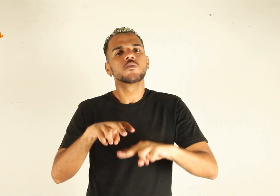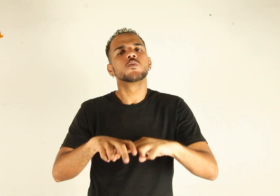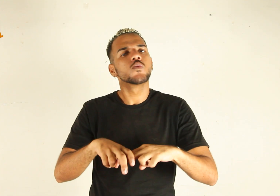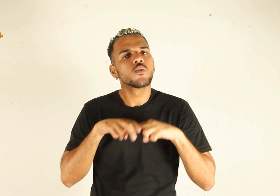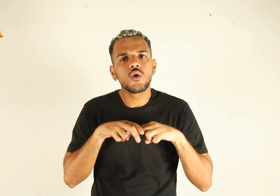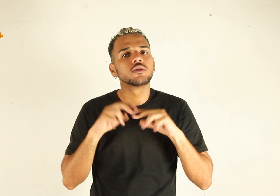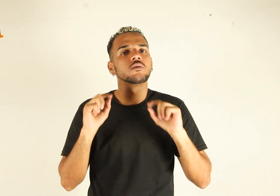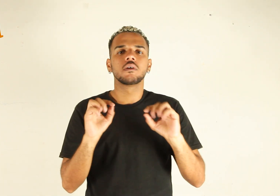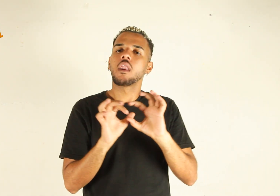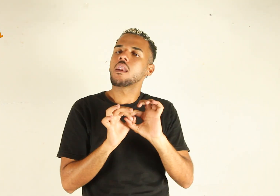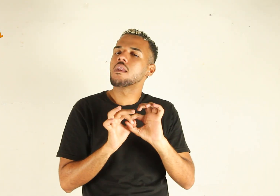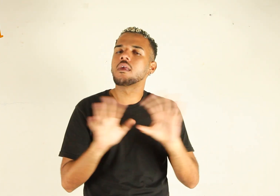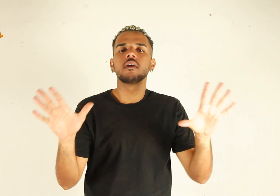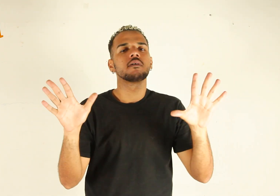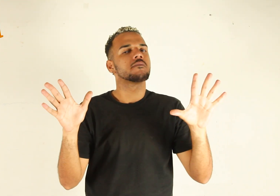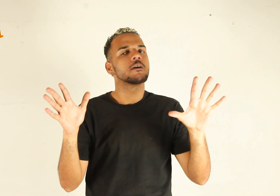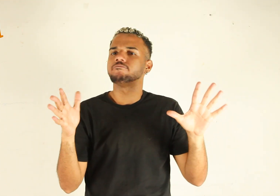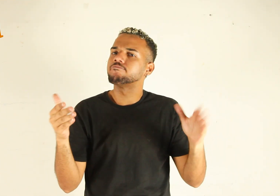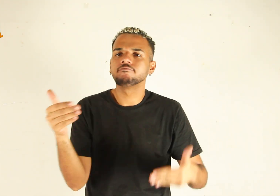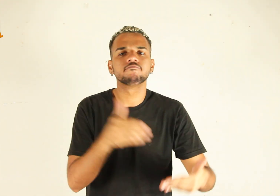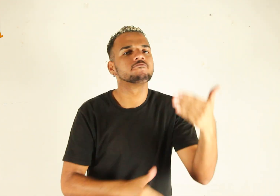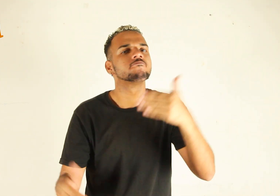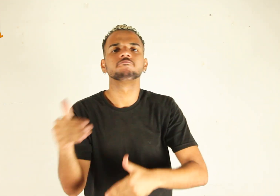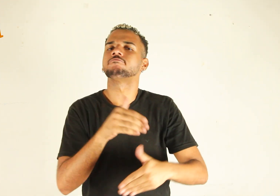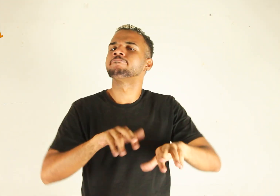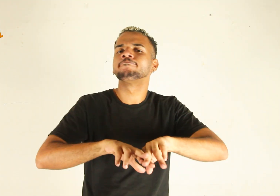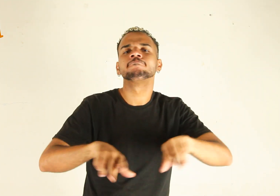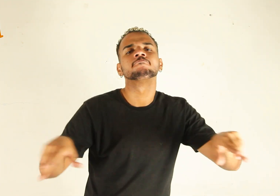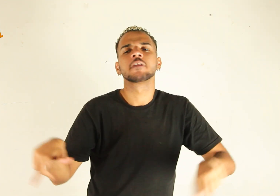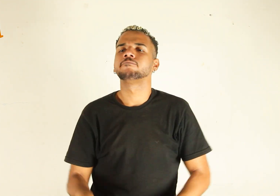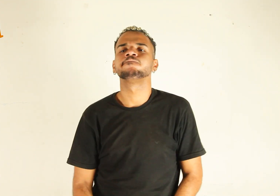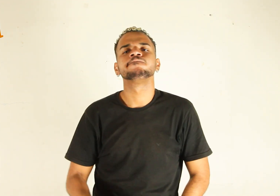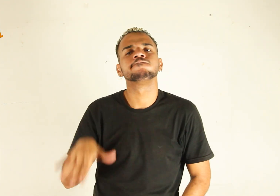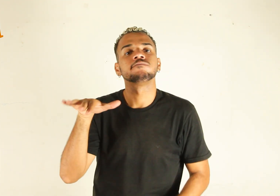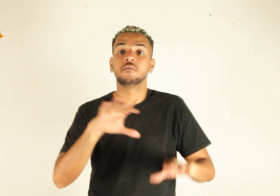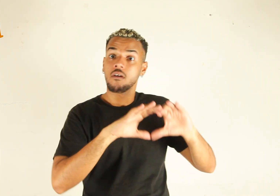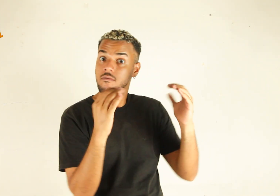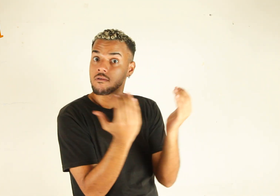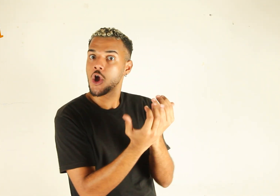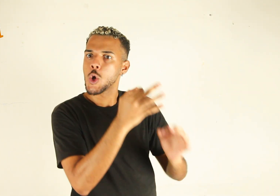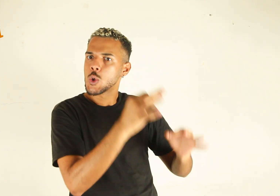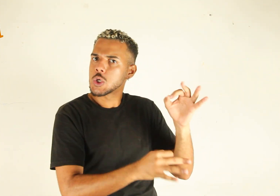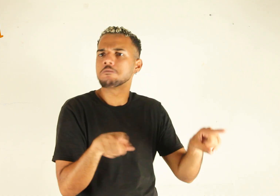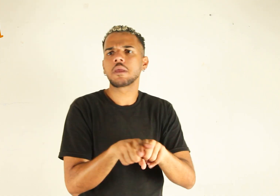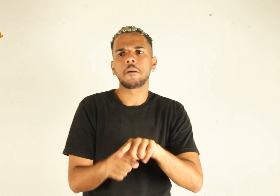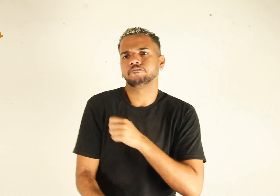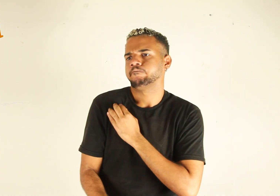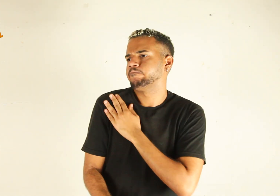reuniões presididas por seu pai. Em 1617, Mabandi Nagola, pai